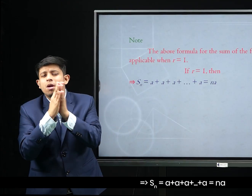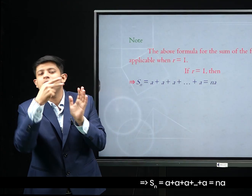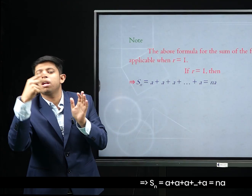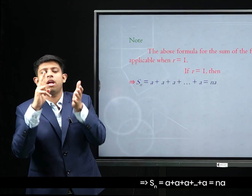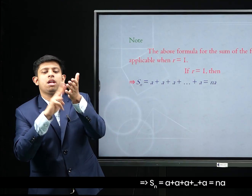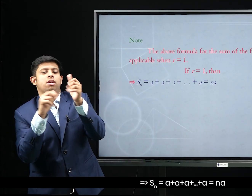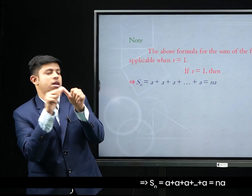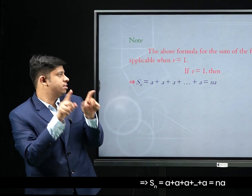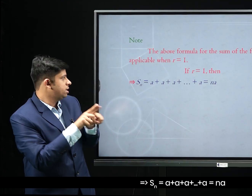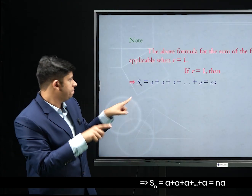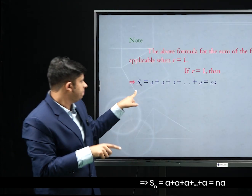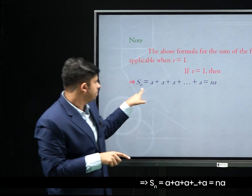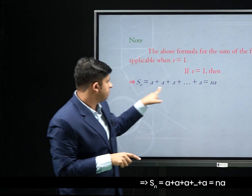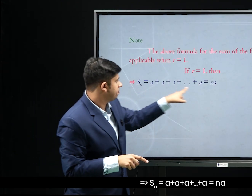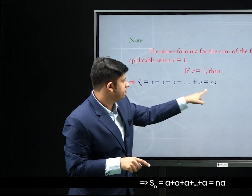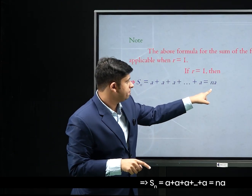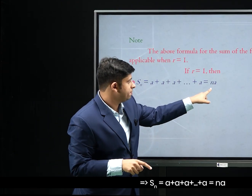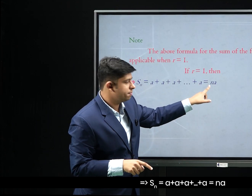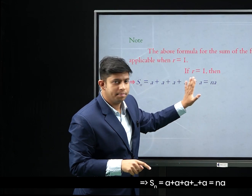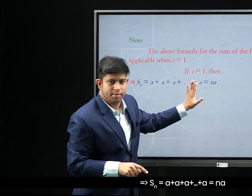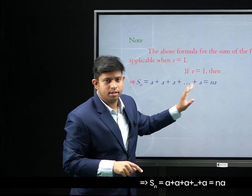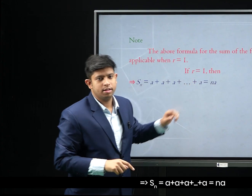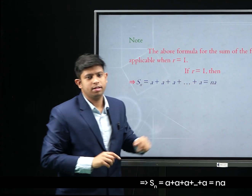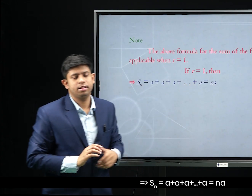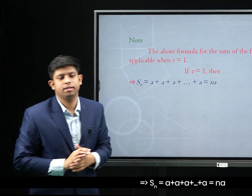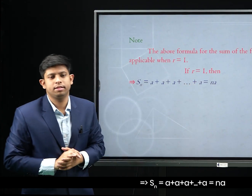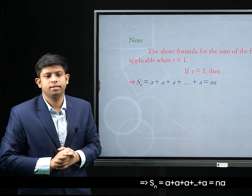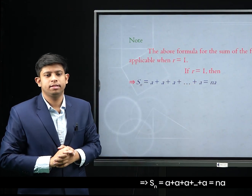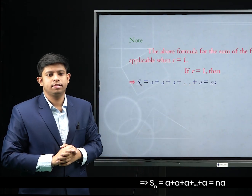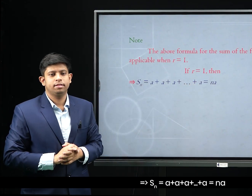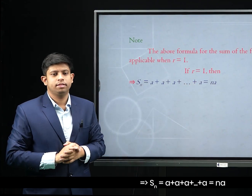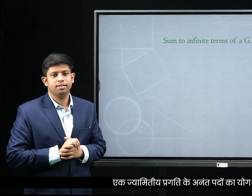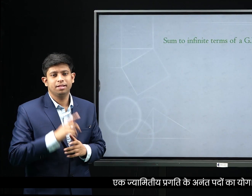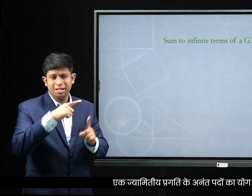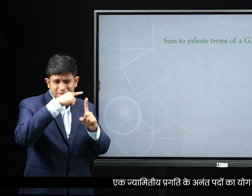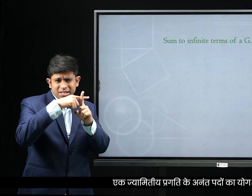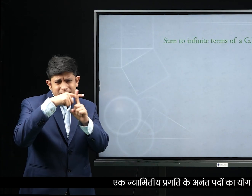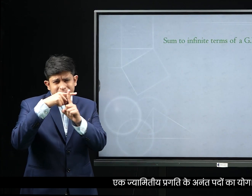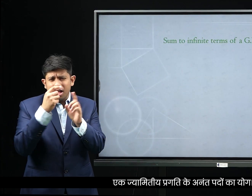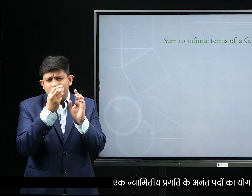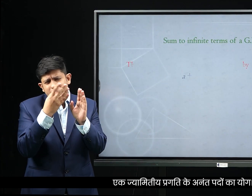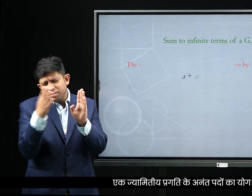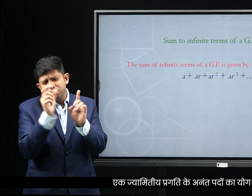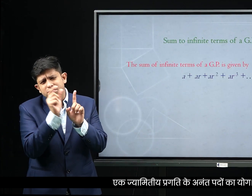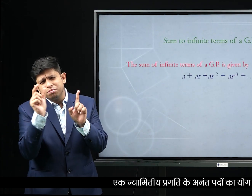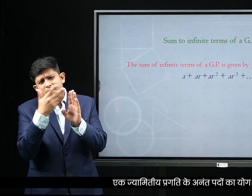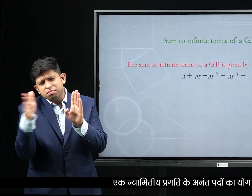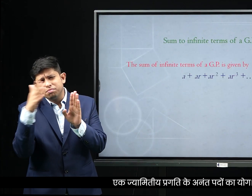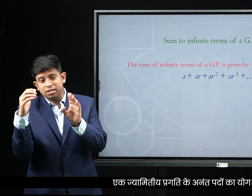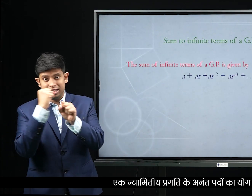इक्वल Na। एक ज्यामितीय प्रगति के अनंत पदों का